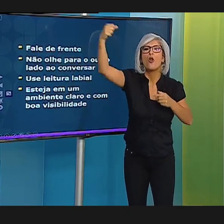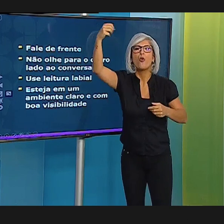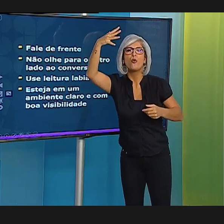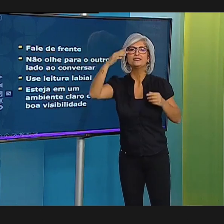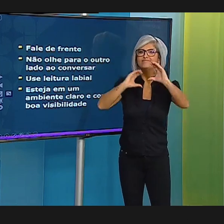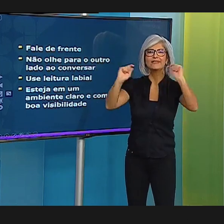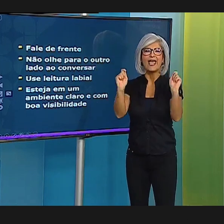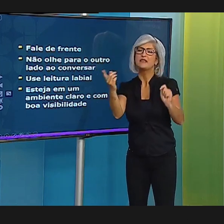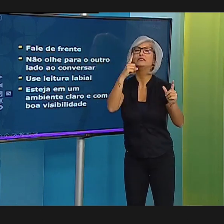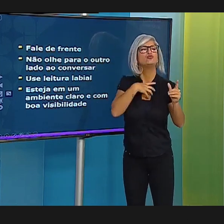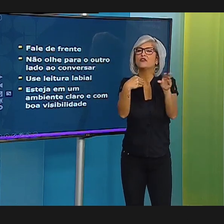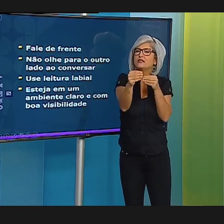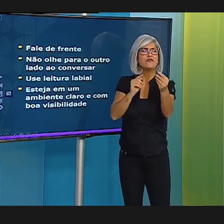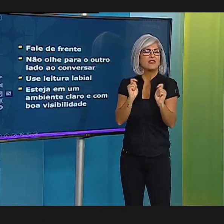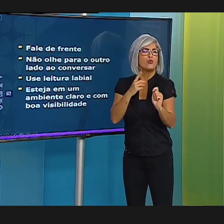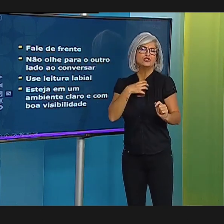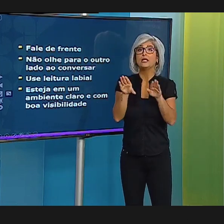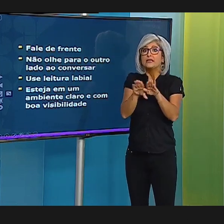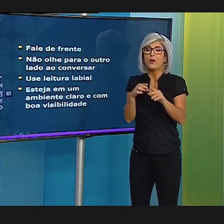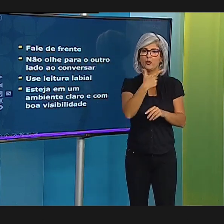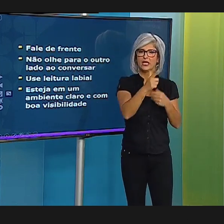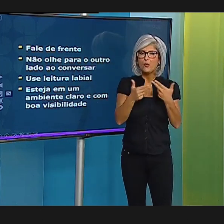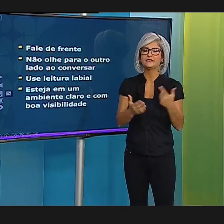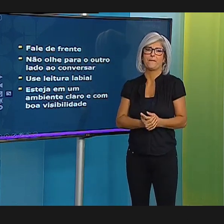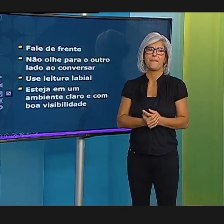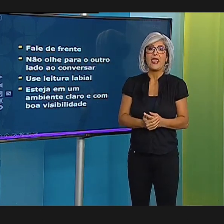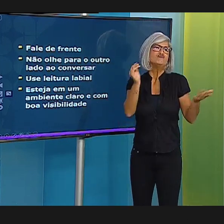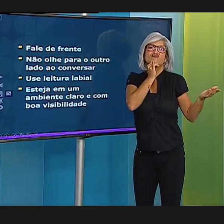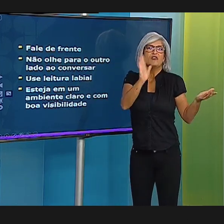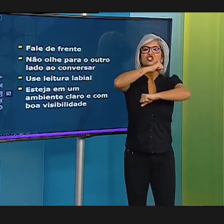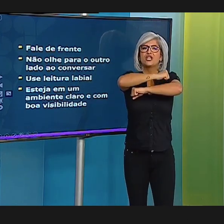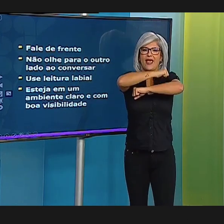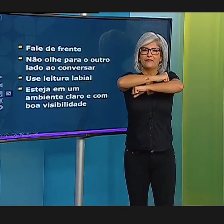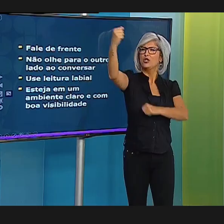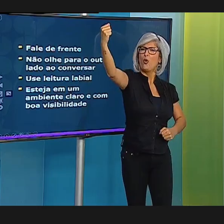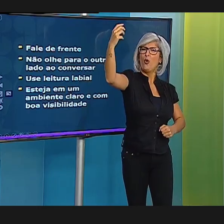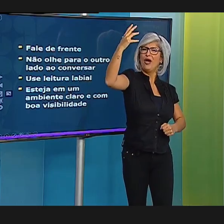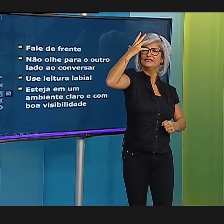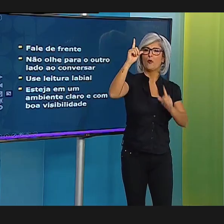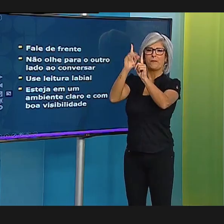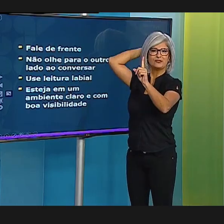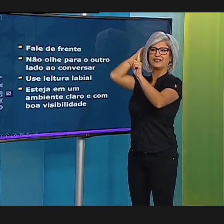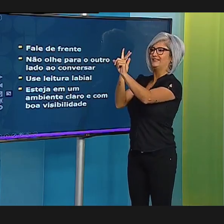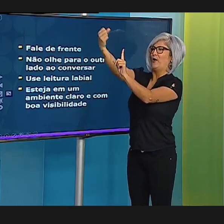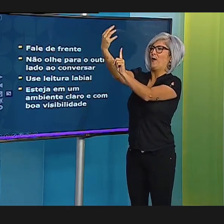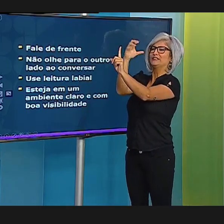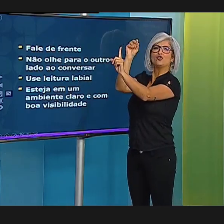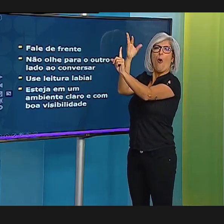ideal, então, é que vocês estejam em um ambiente claro para que vocês possam ter uma comunicação melhor. Um ambiente que proporcione essa flexibilidade. Por exemplo, em uma janela, com uma grande claridade. Vejam só, uma